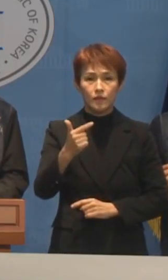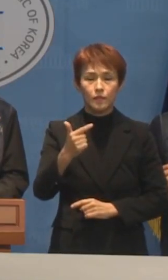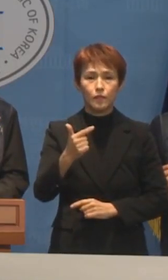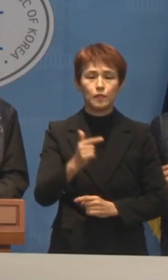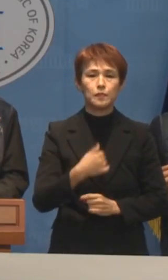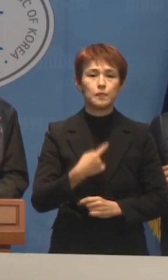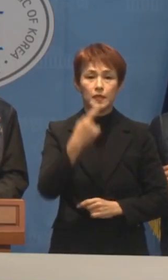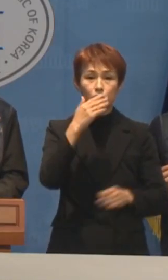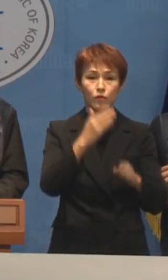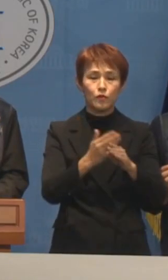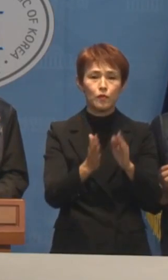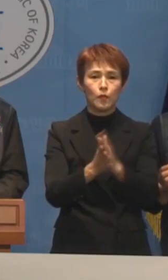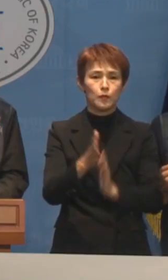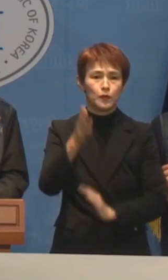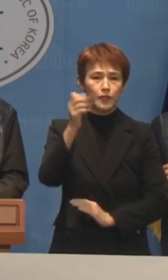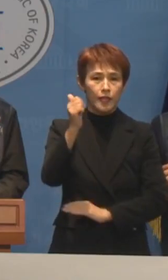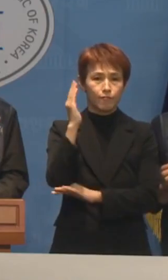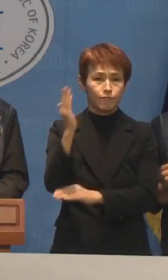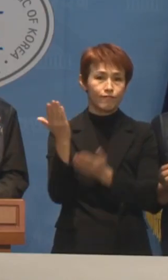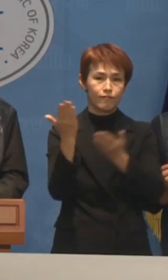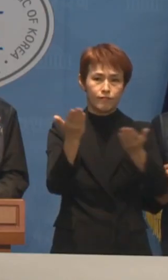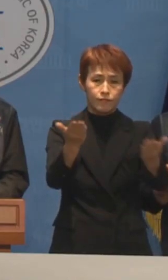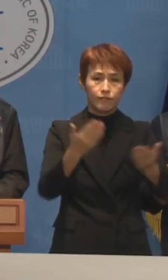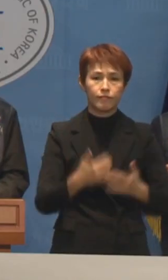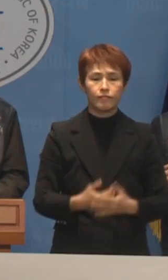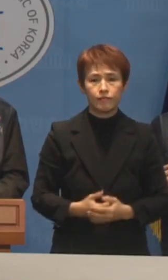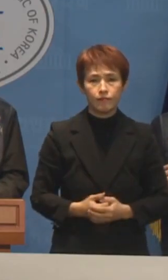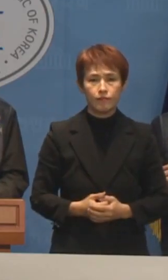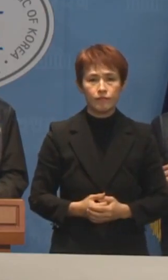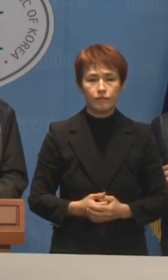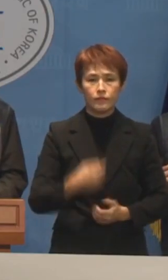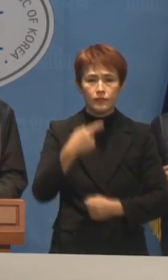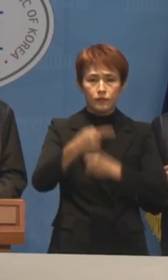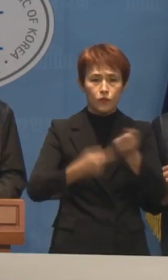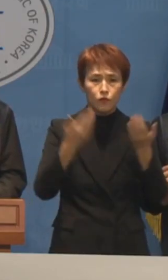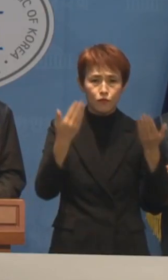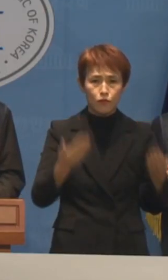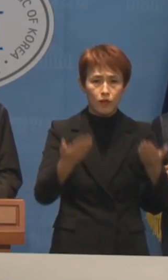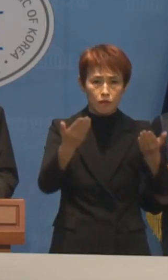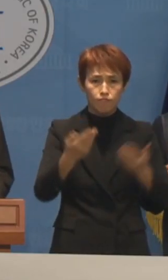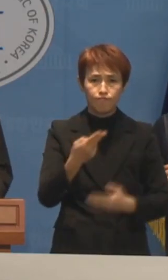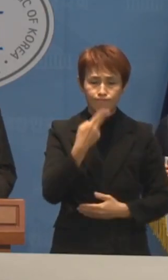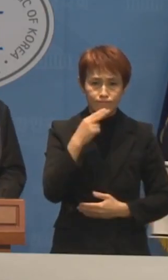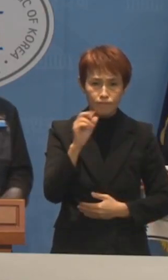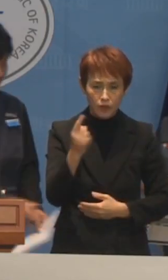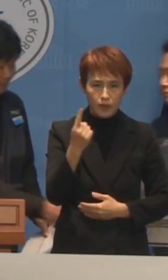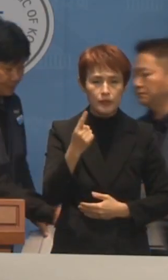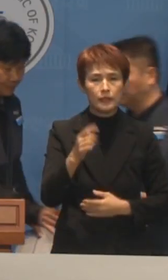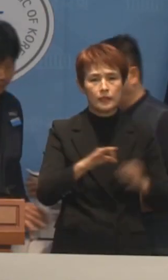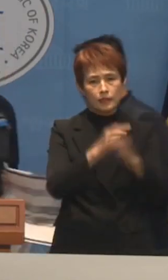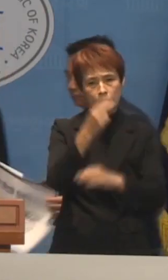전국민주우체국본부 경인지역본부장으로부터 연가저축으로 인한 겸배 문제 발언을 듣도록 하겠습니다.